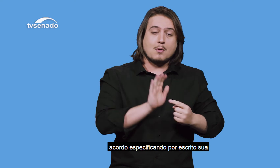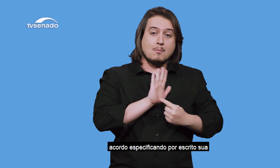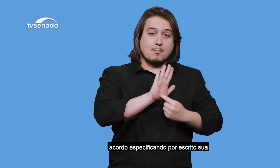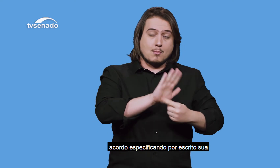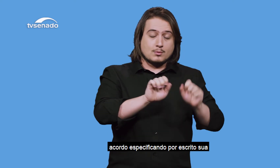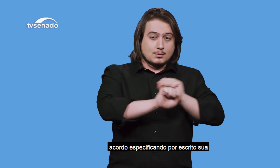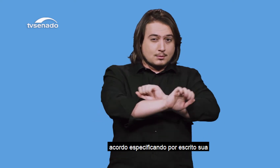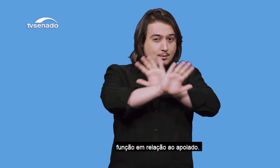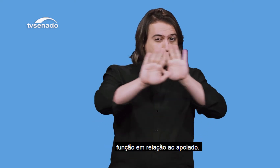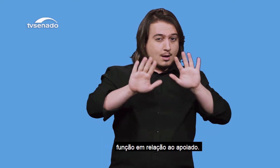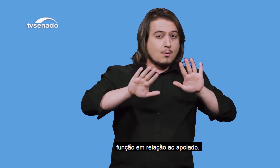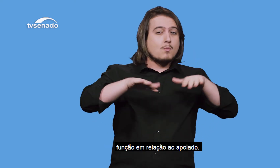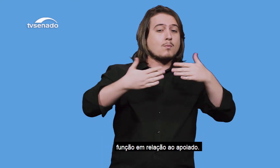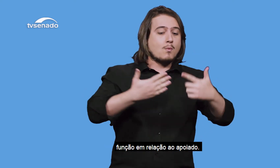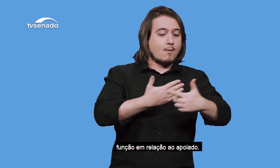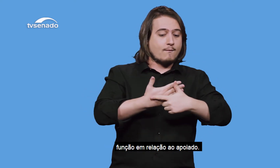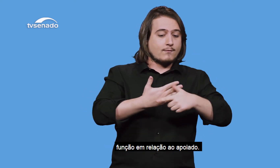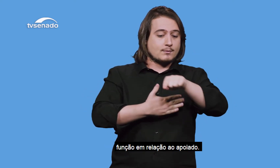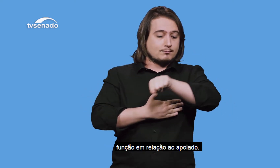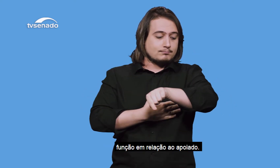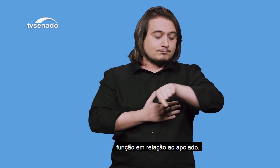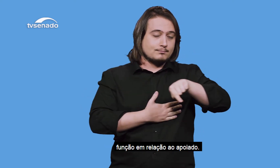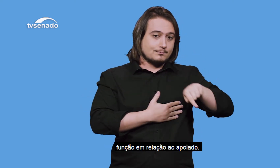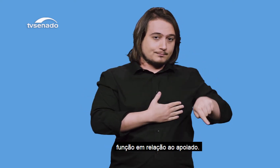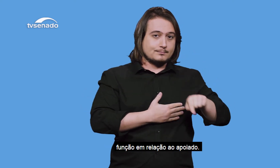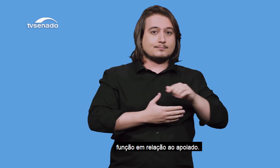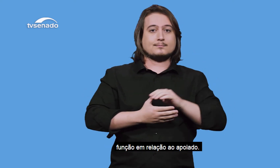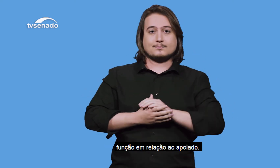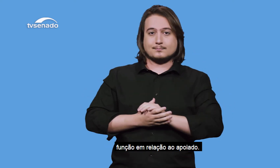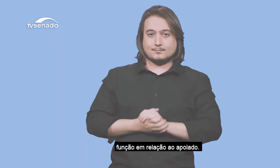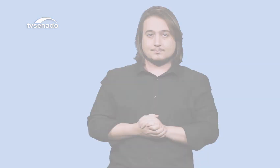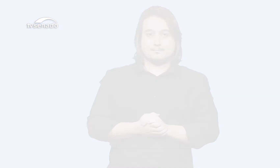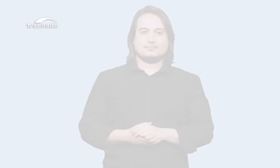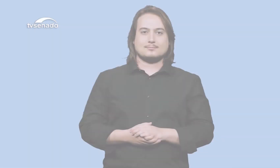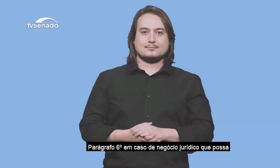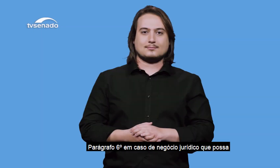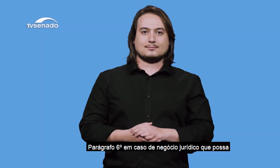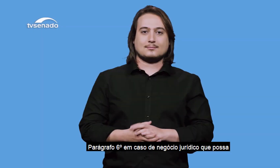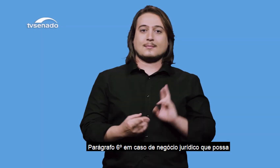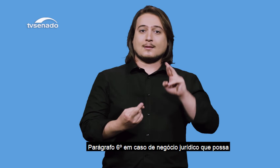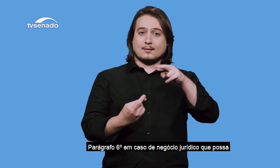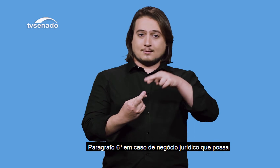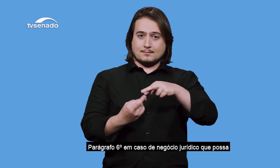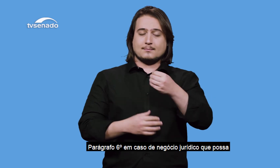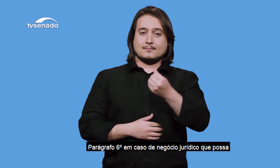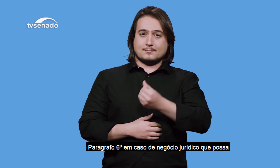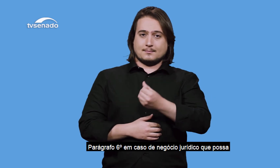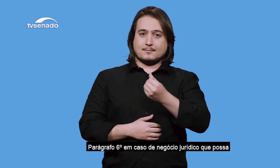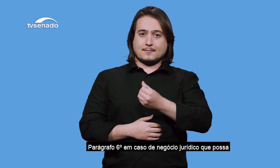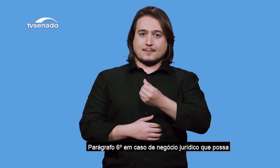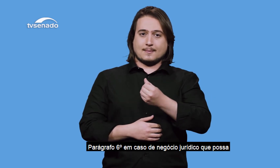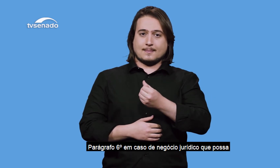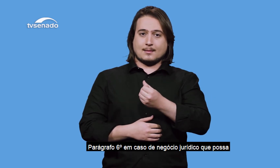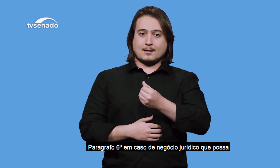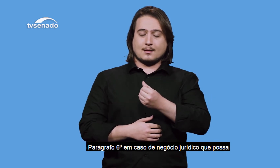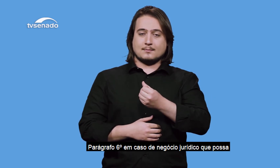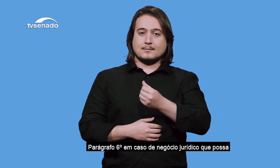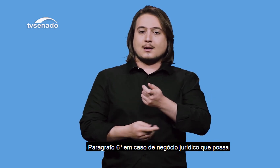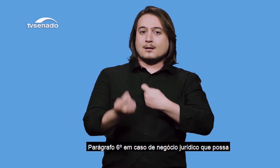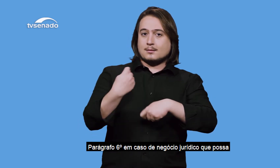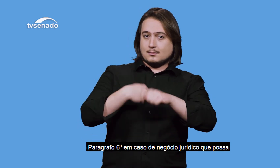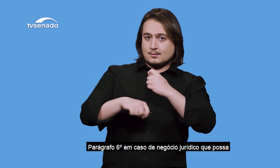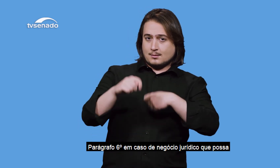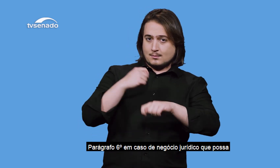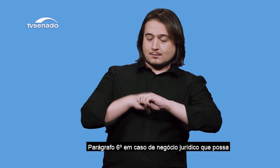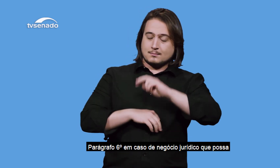escrito sua função em relação ao apoiado parágrafo 6º em caso de negócio